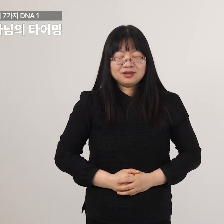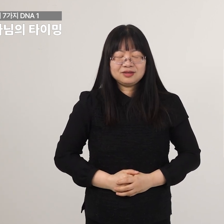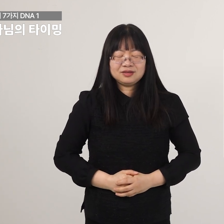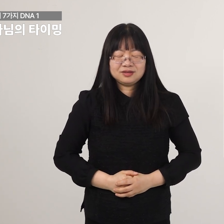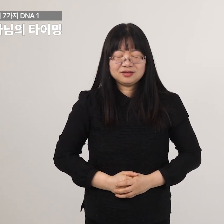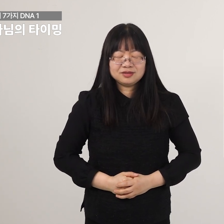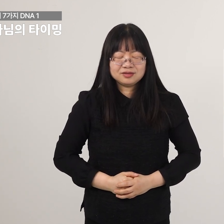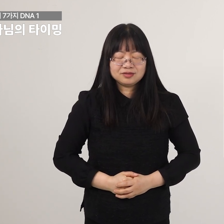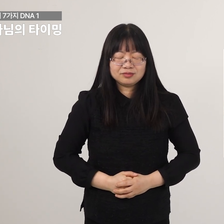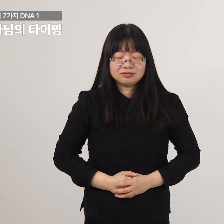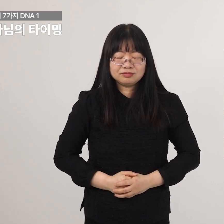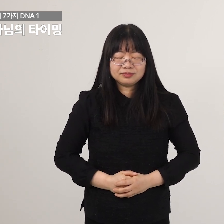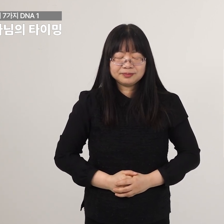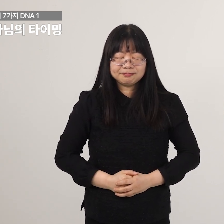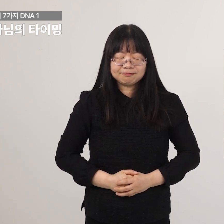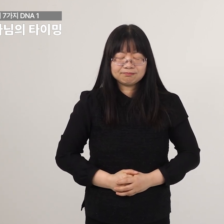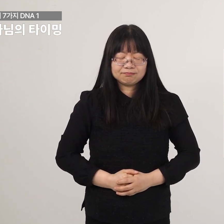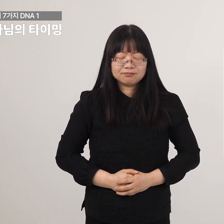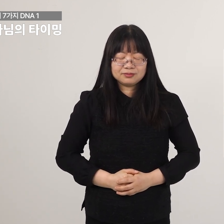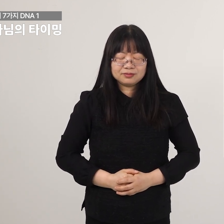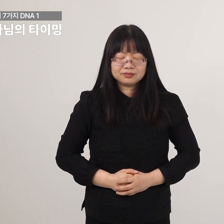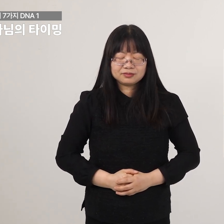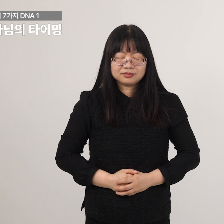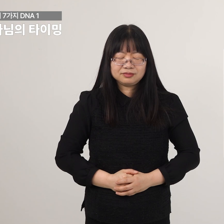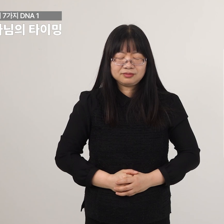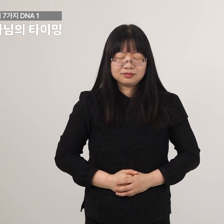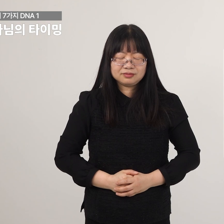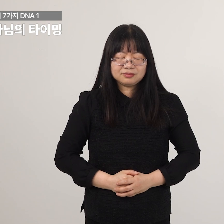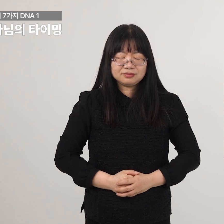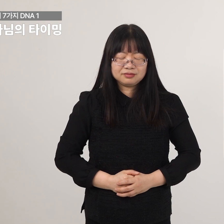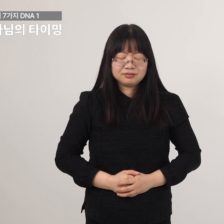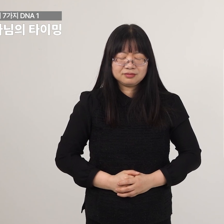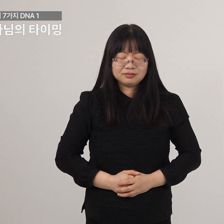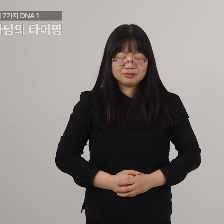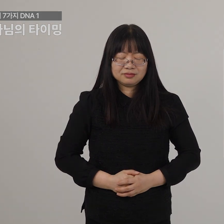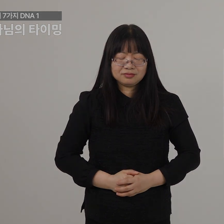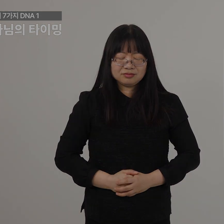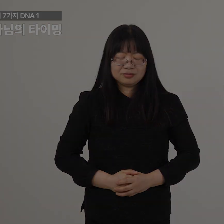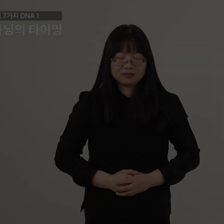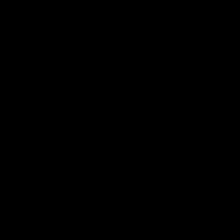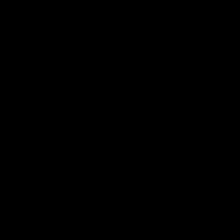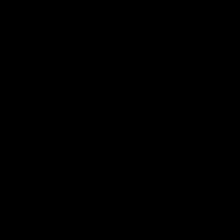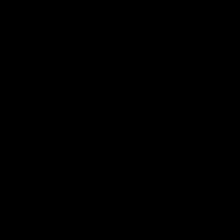사랑하시는 하나님 아버지 감사합니다. 오늘 우리들에게 귀한 시간을